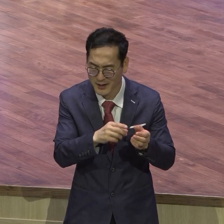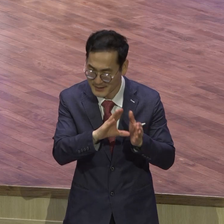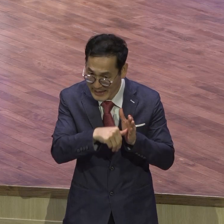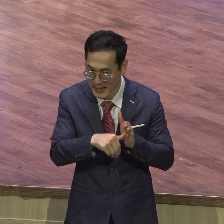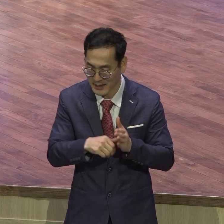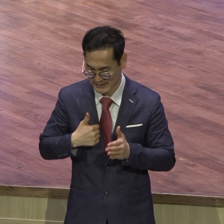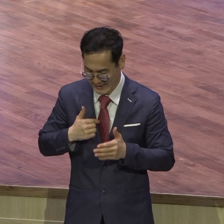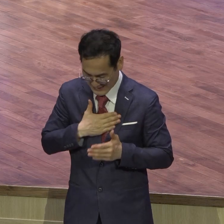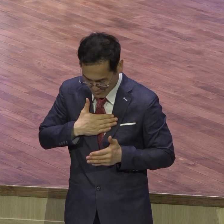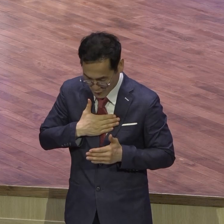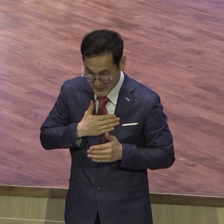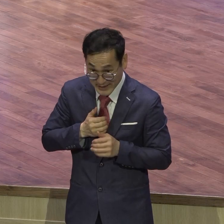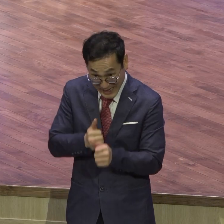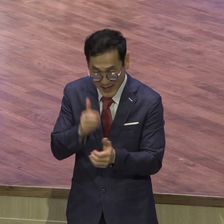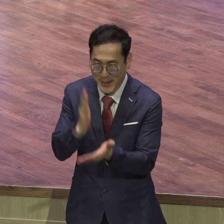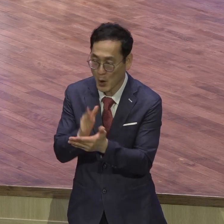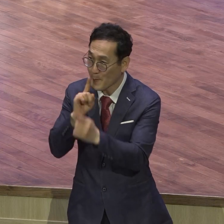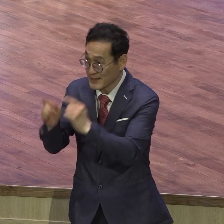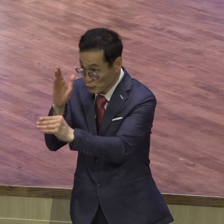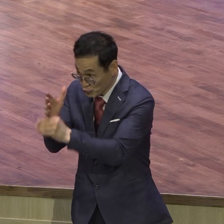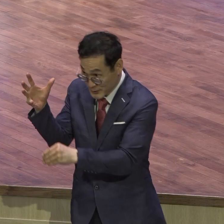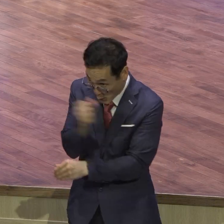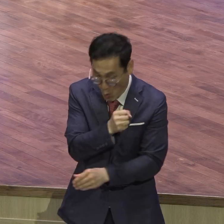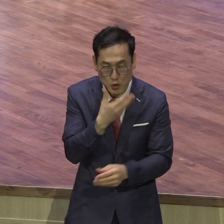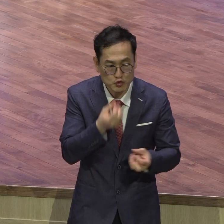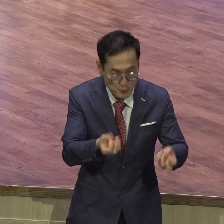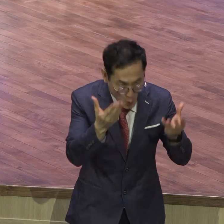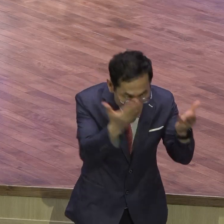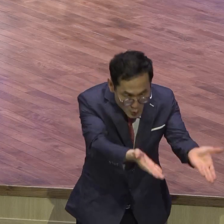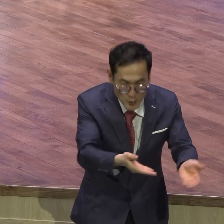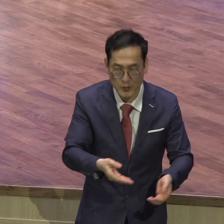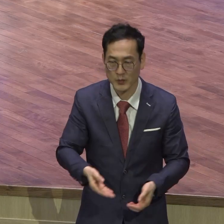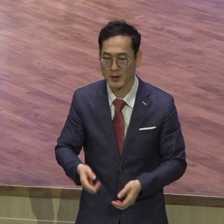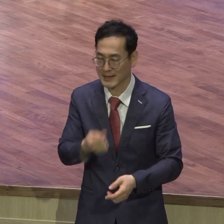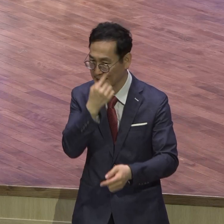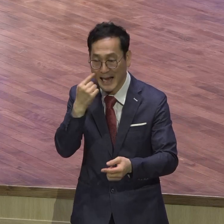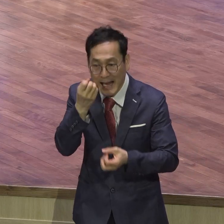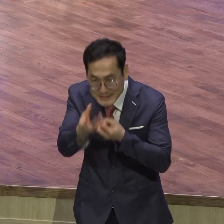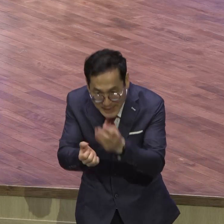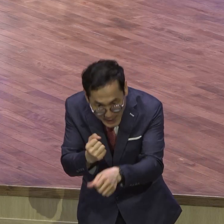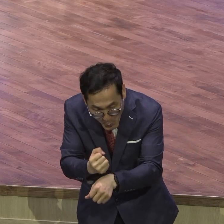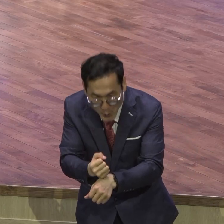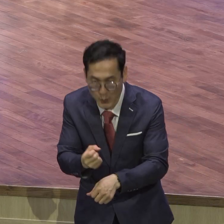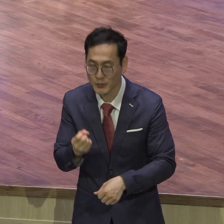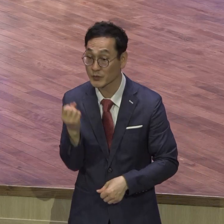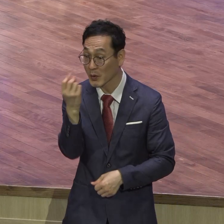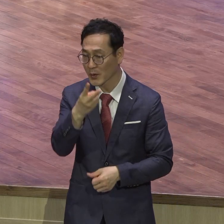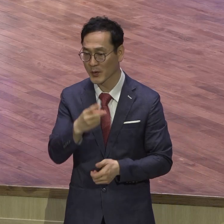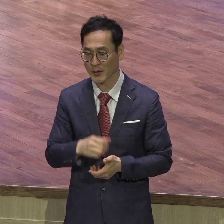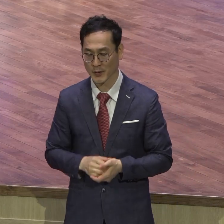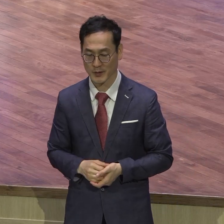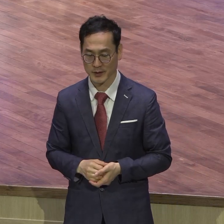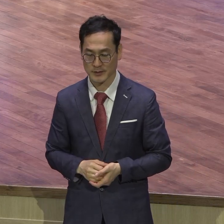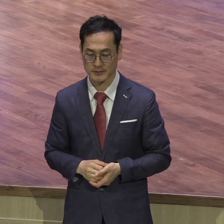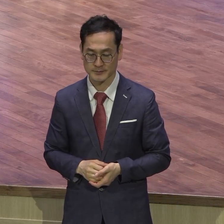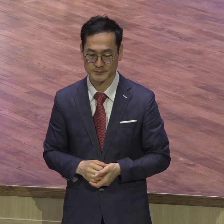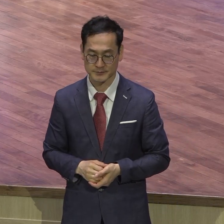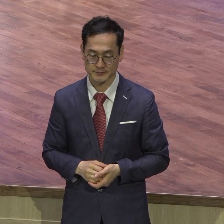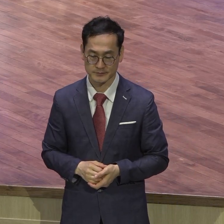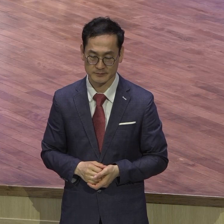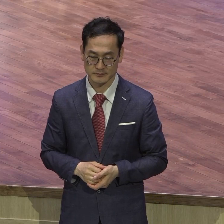감정 섞지 마세요 말씀의 의지에서 축복하고 말씀의 의지에서 간정하고 하면 내가 어디서 예배를